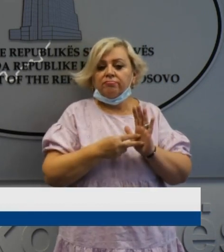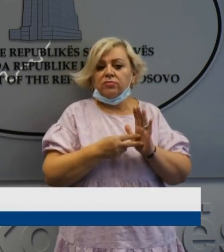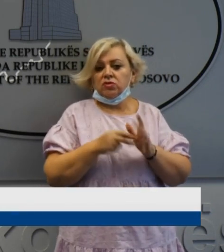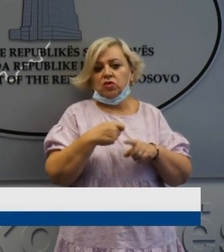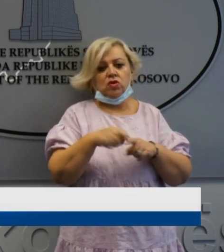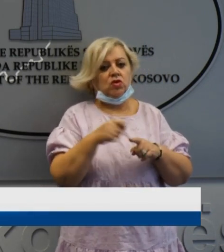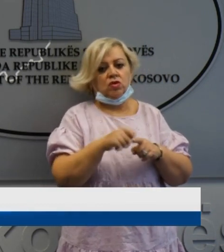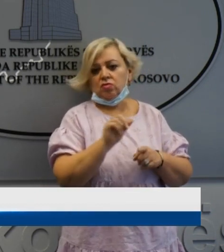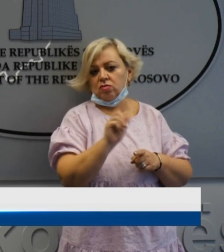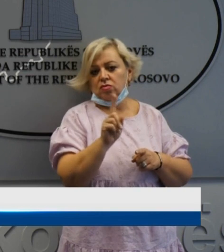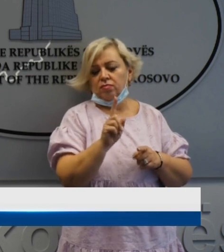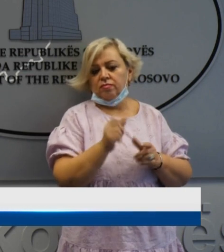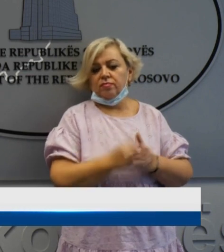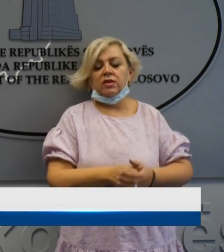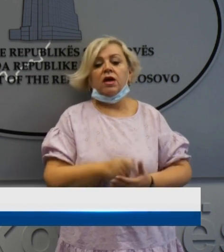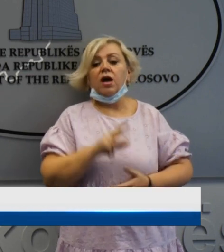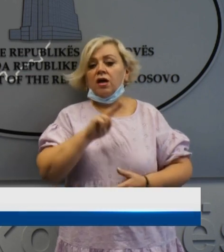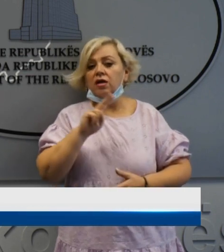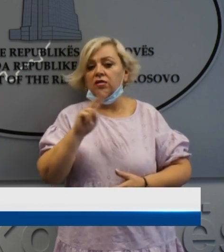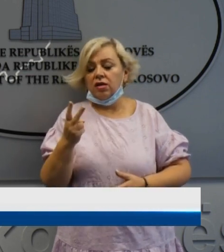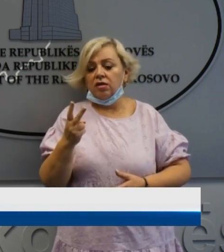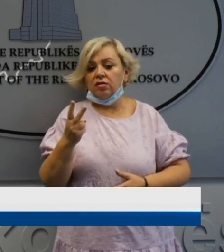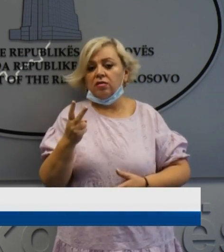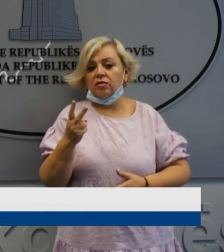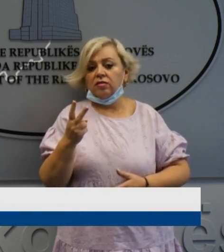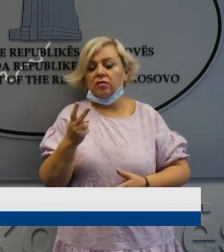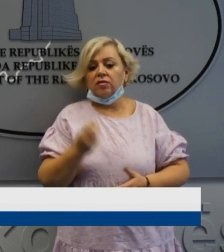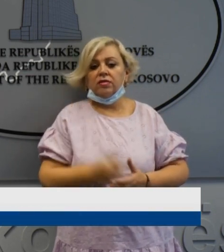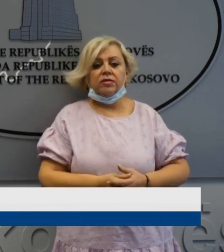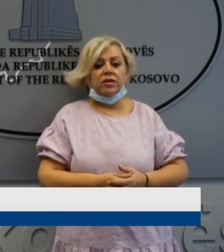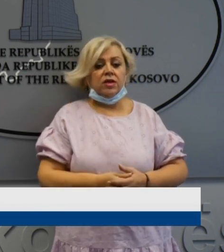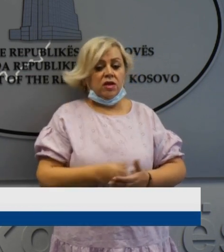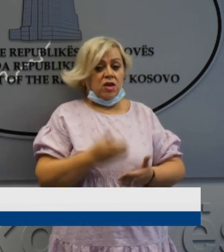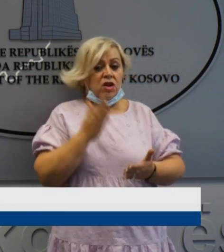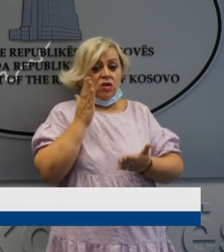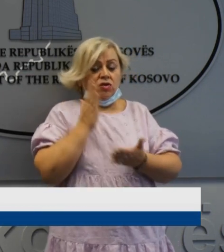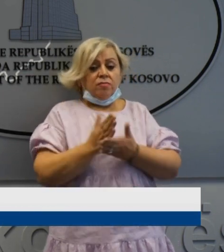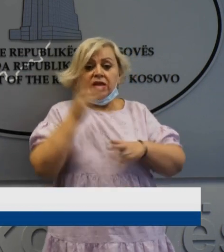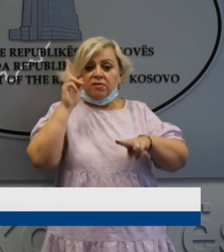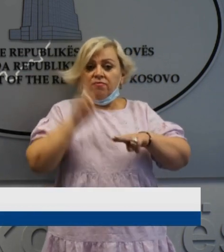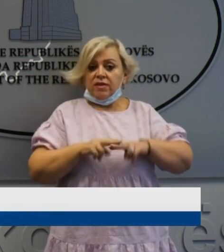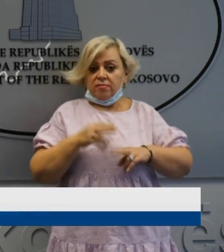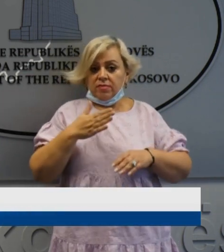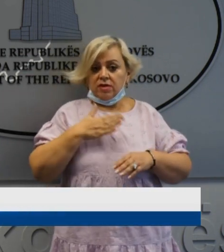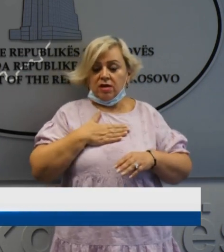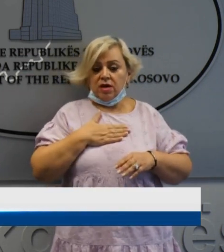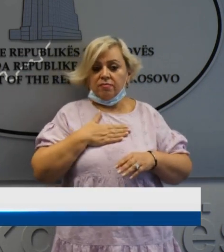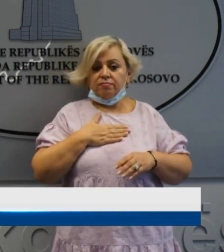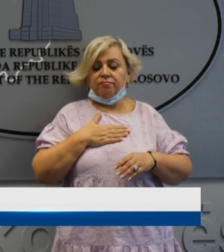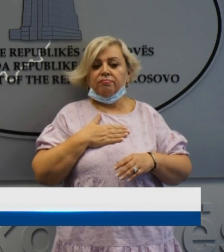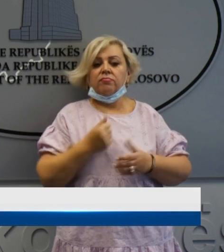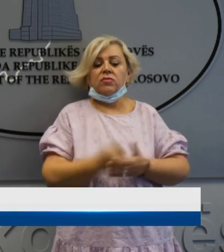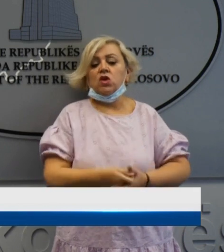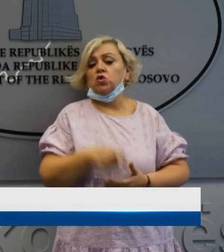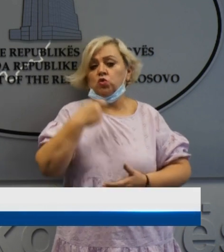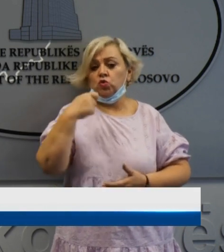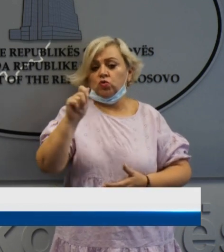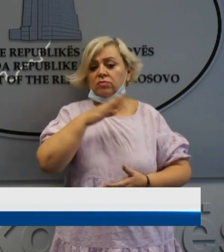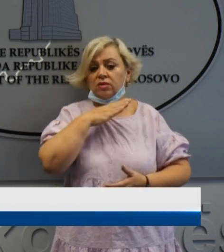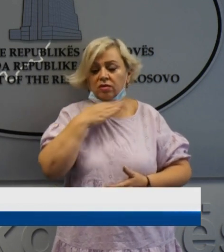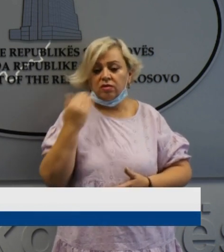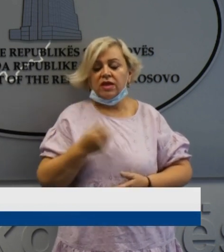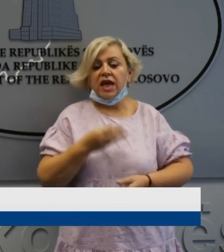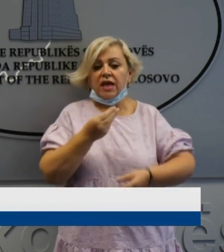zgjidh atë. Dhe në anën tjetër, natyrisht, çdo mas që ne e ndërmarrim, ka kosto shumë të lartë